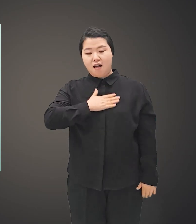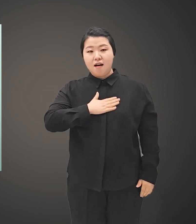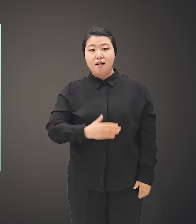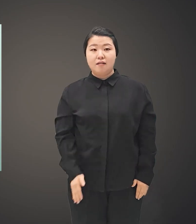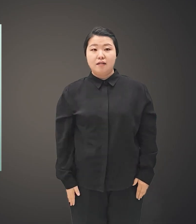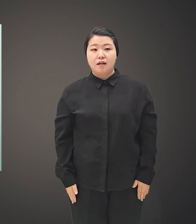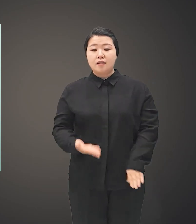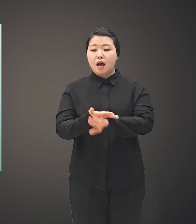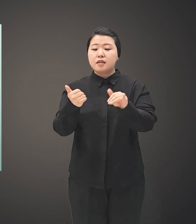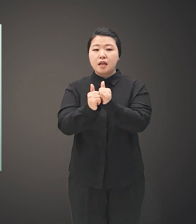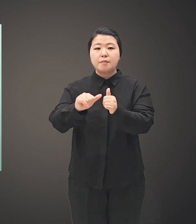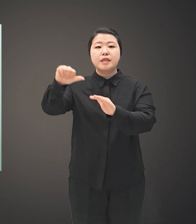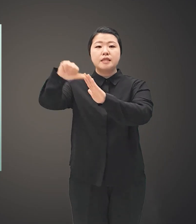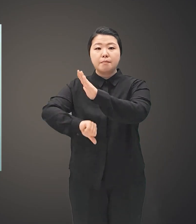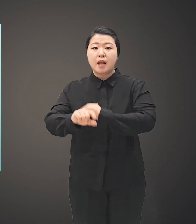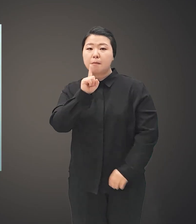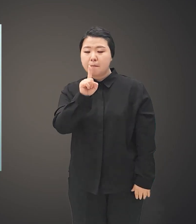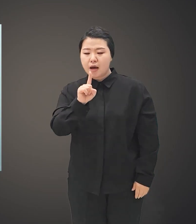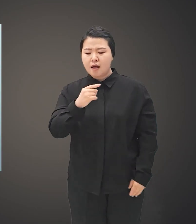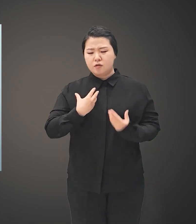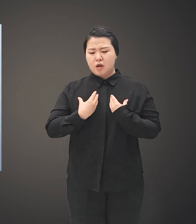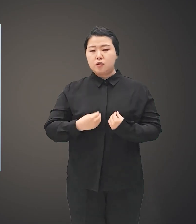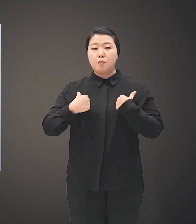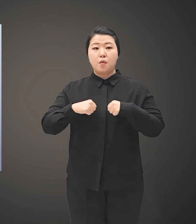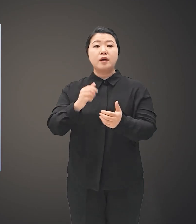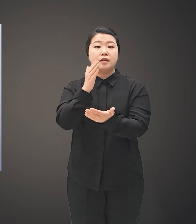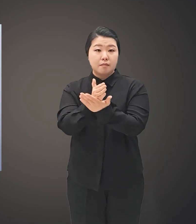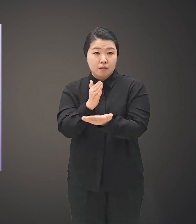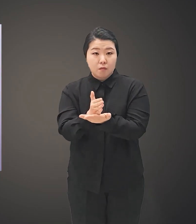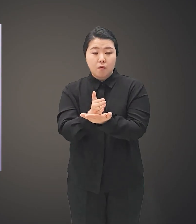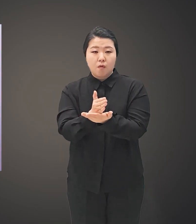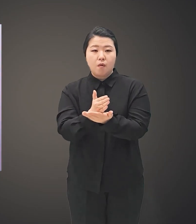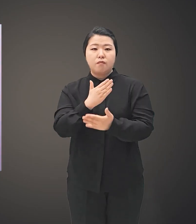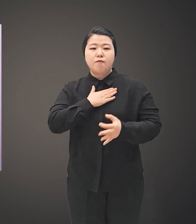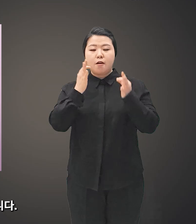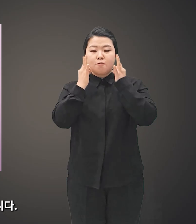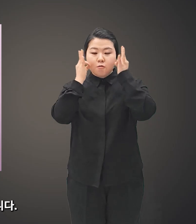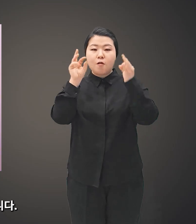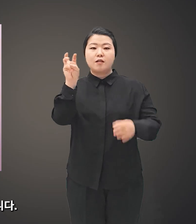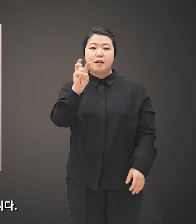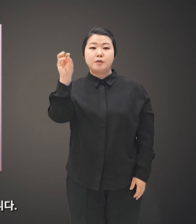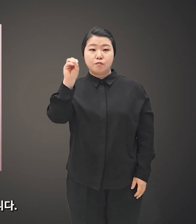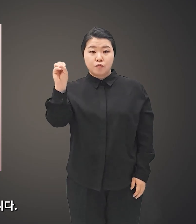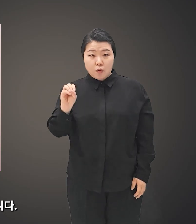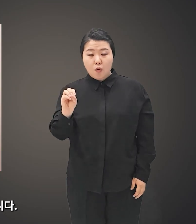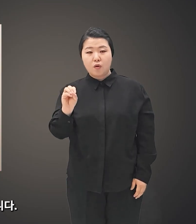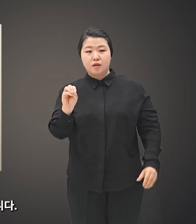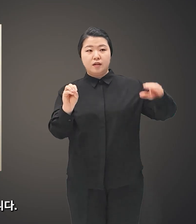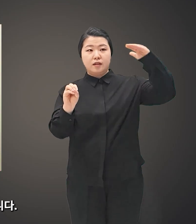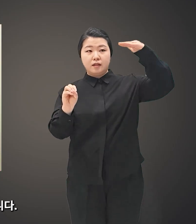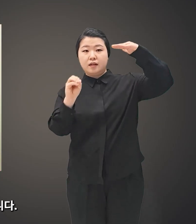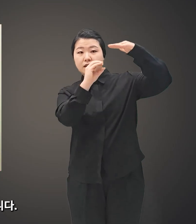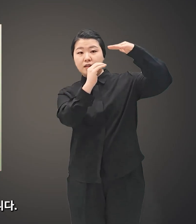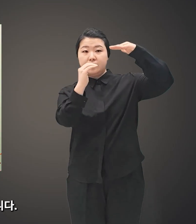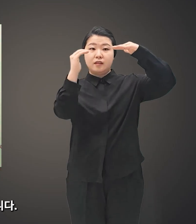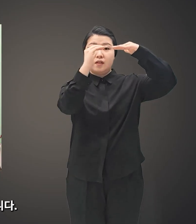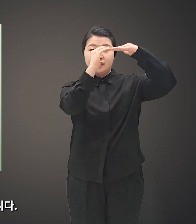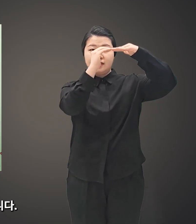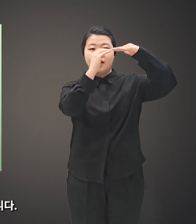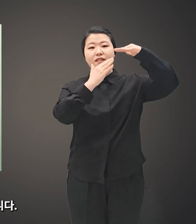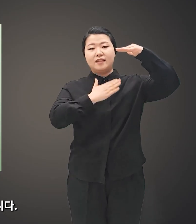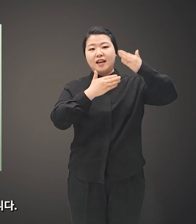남들이 실패라고 부르는 말에 좌절에 포기하지 않고 나의 노력 30%를 채워서